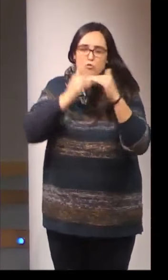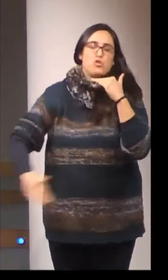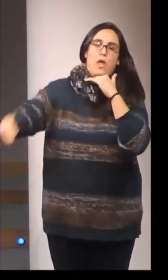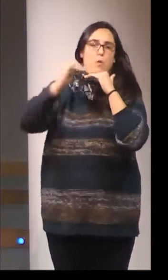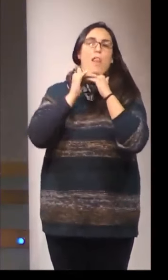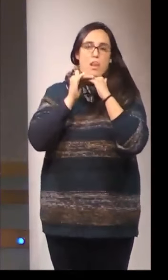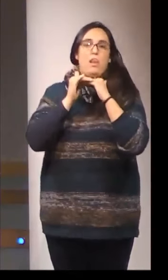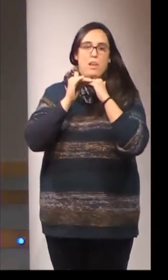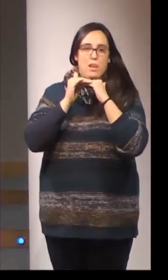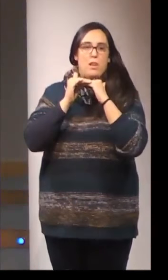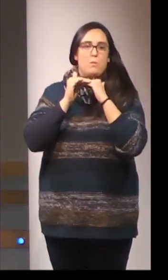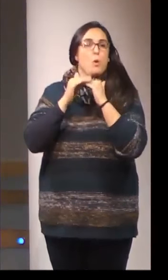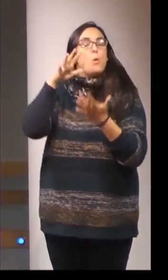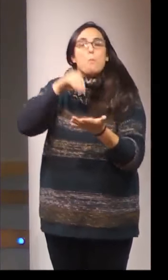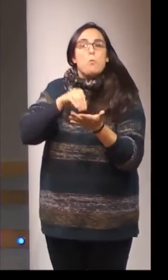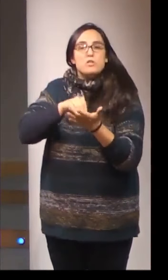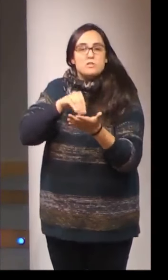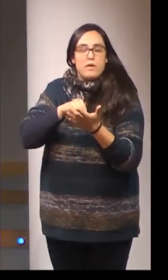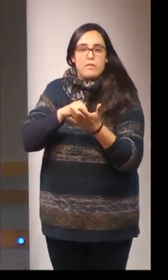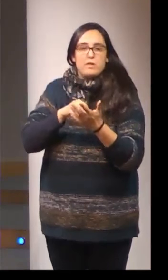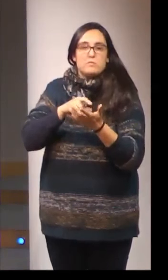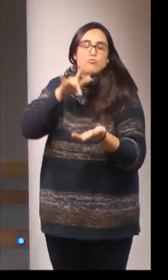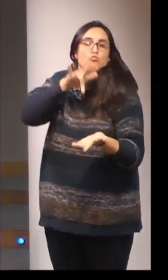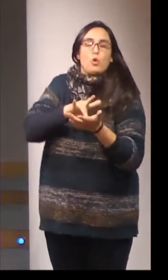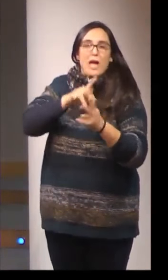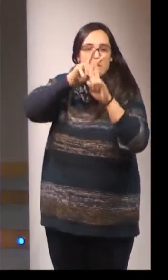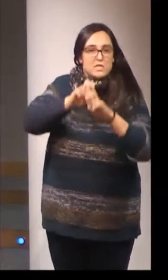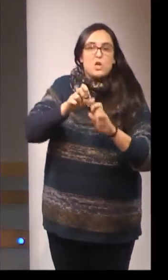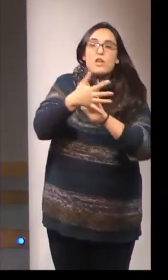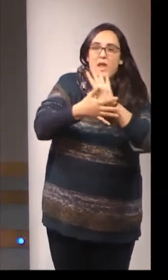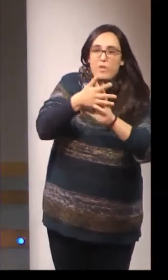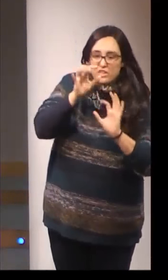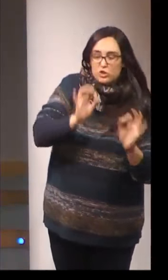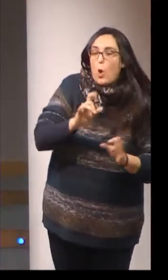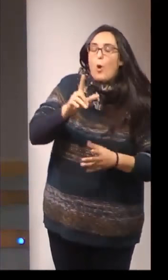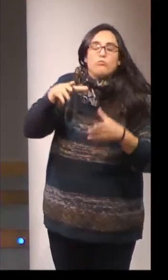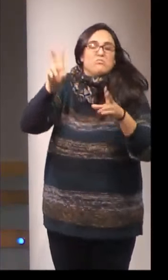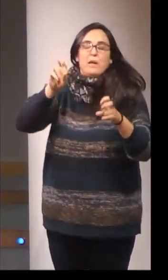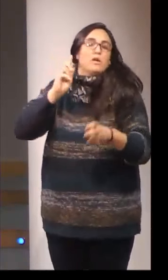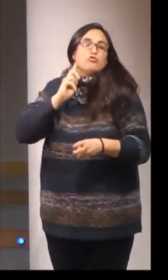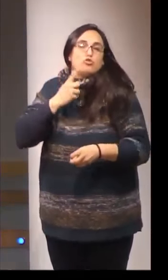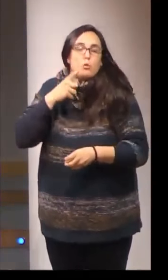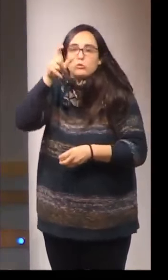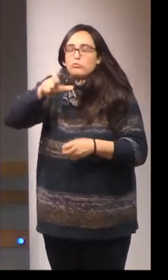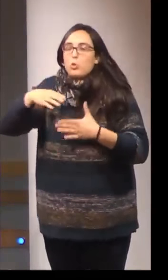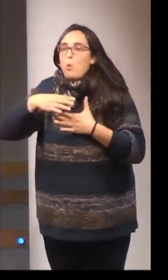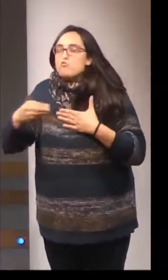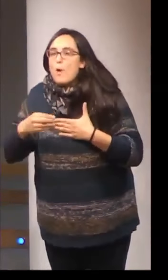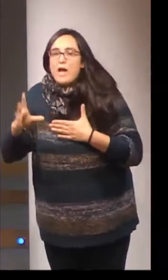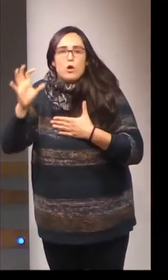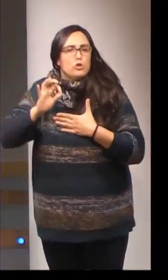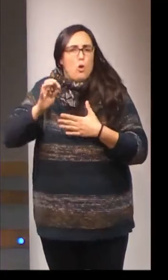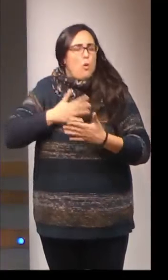investigación tiene el mismo estatus que otro tipo de lengua. En muchas ocasiones se realizan efectivamente